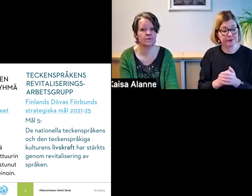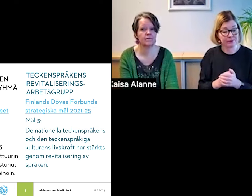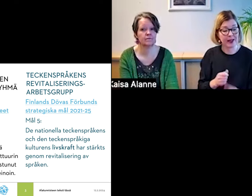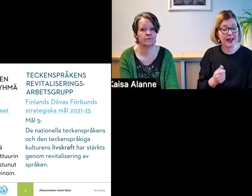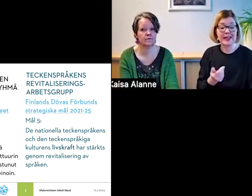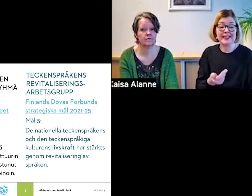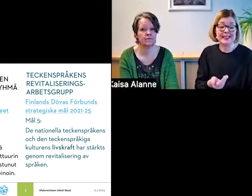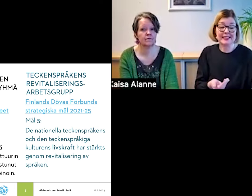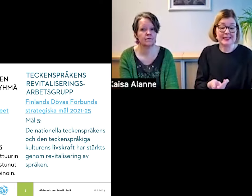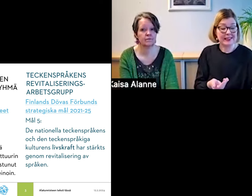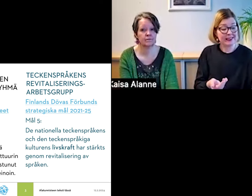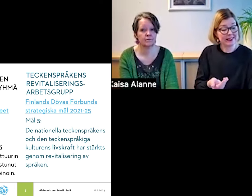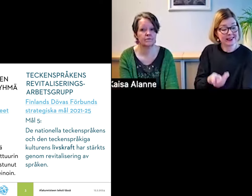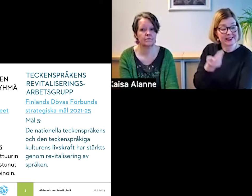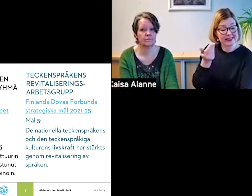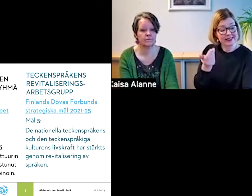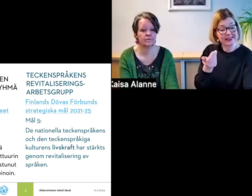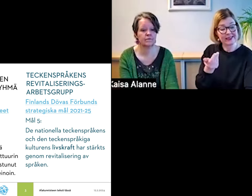nämä ovat sen toimenpiteitä.